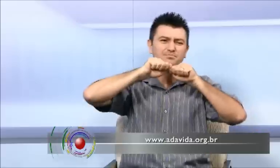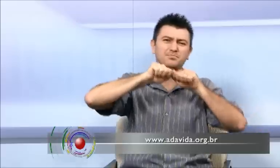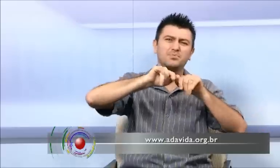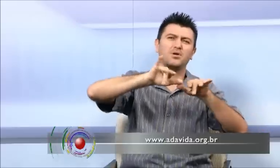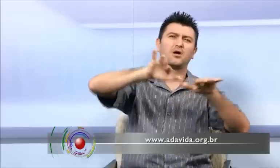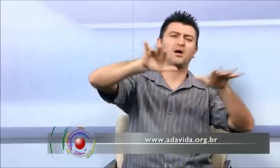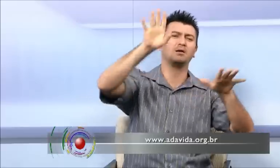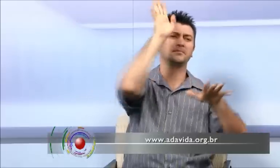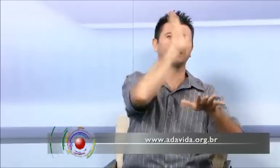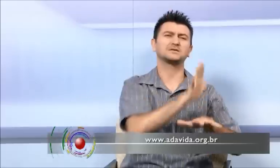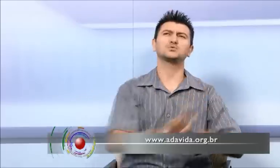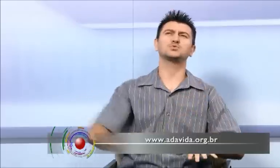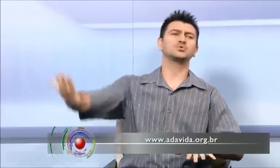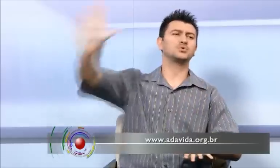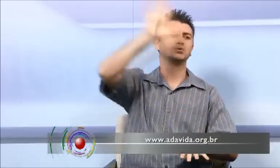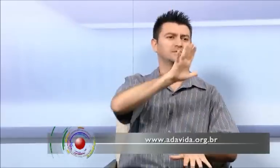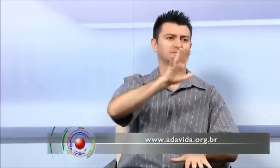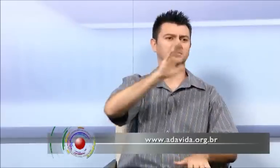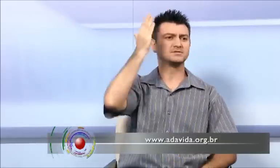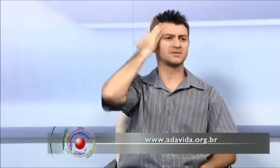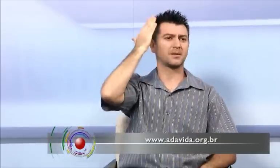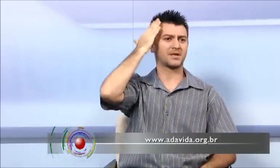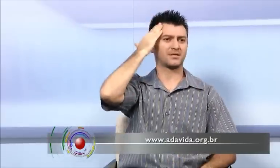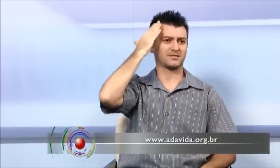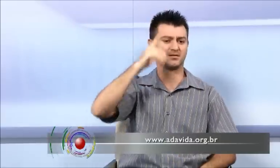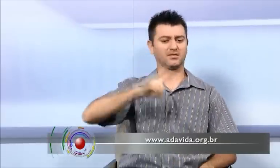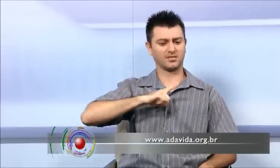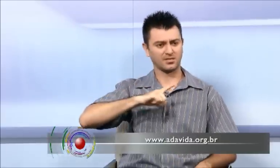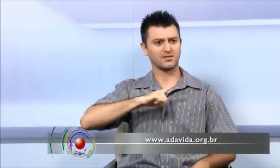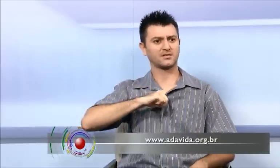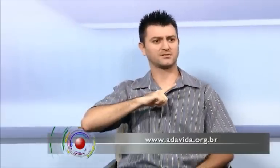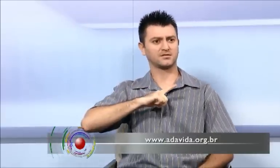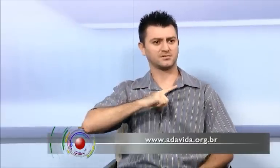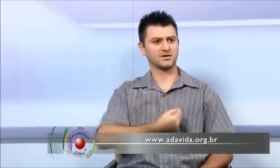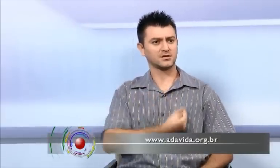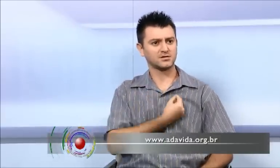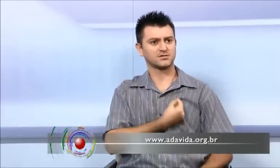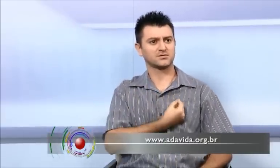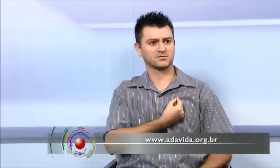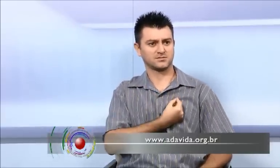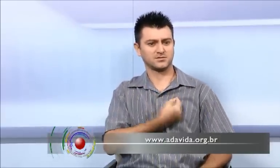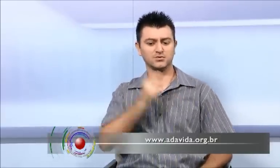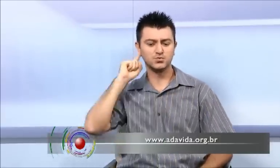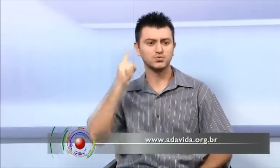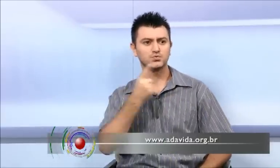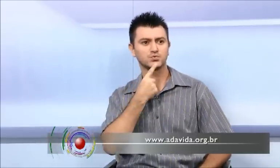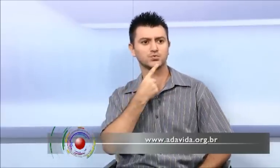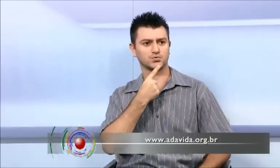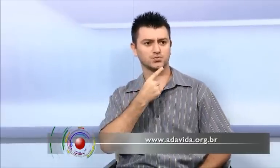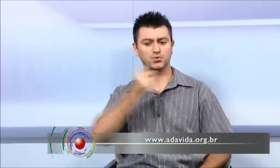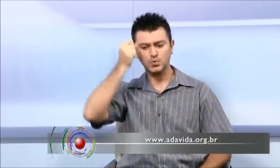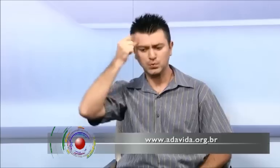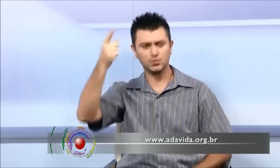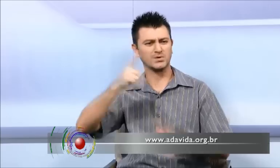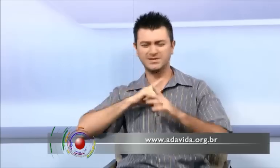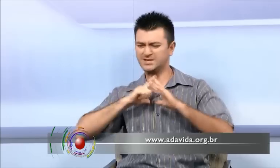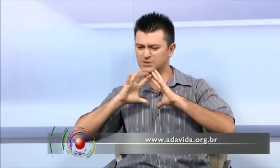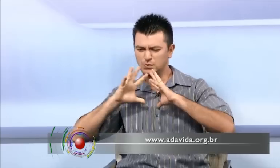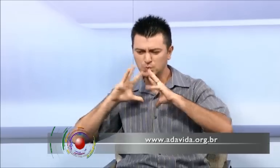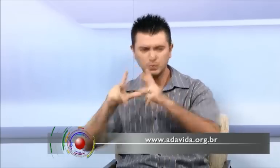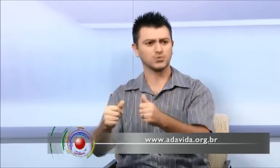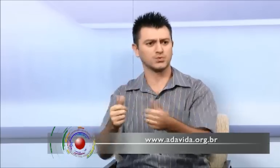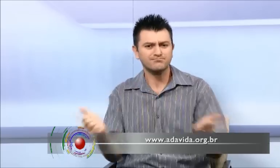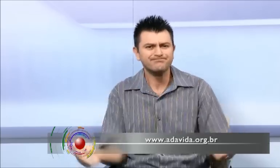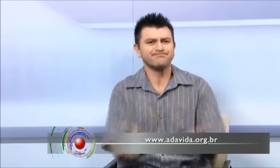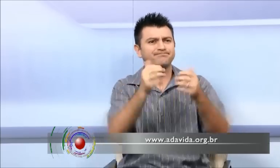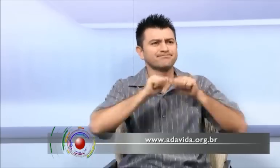Então, a gente precisa divulgar esse tema em todo o Brasil. As pessoas precisam saber como que é a vida do surdo, como que é a